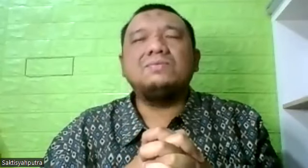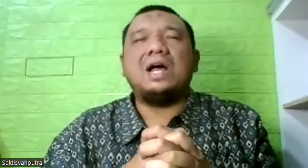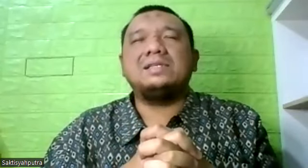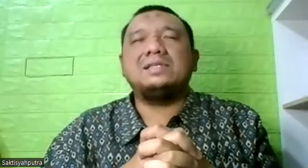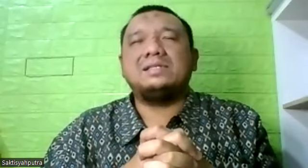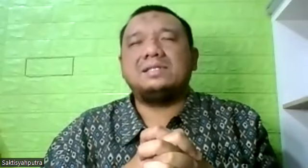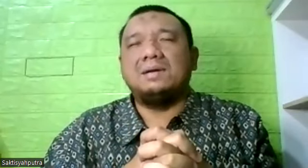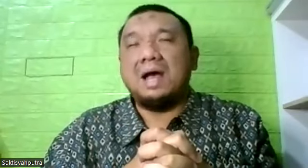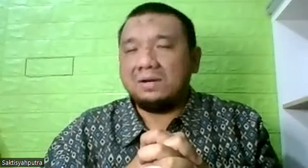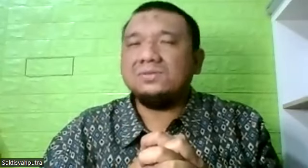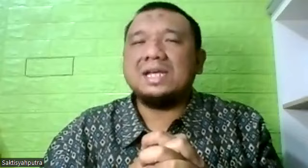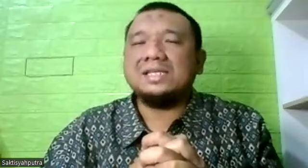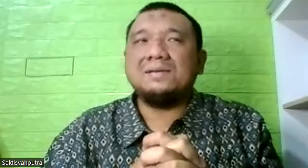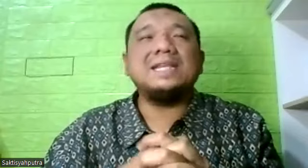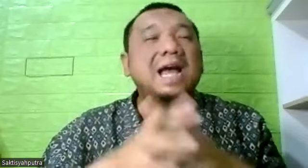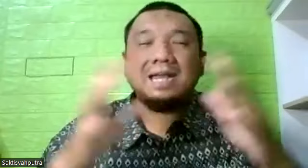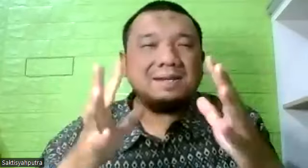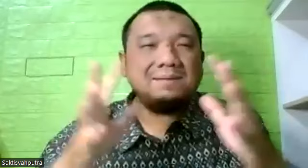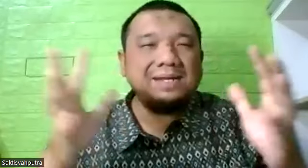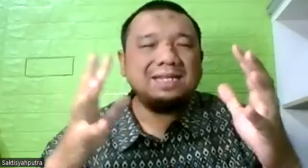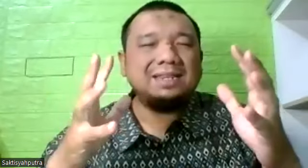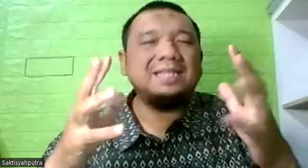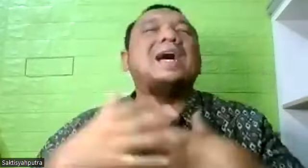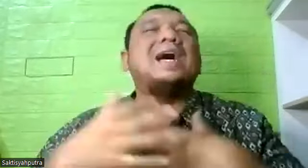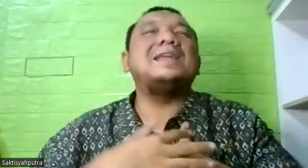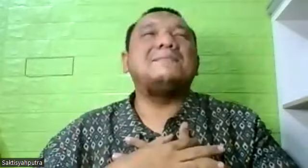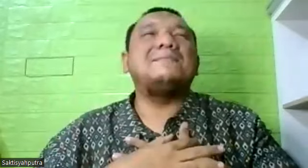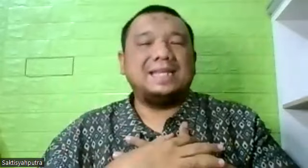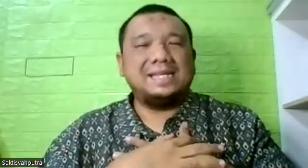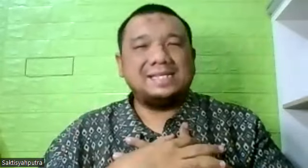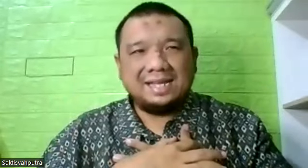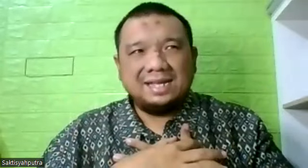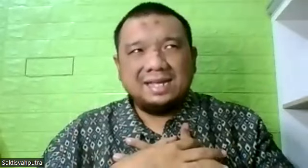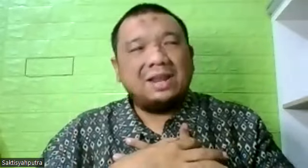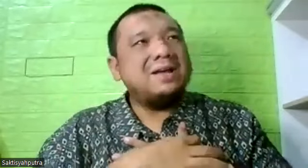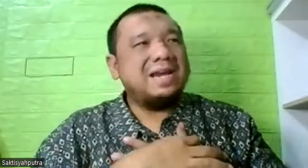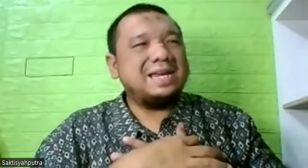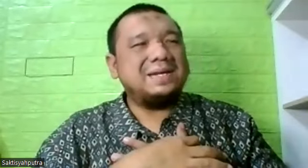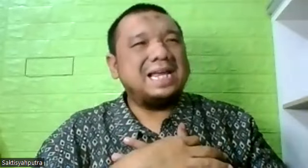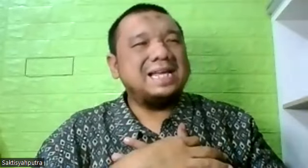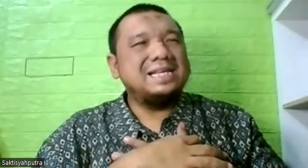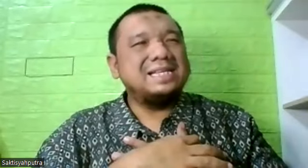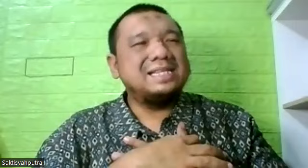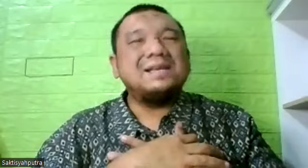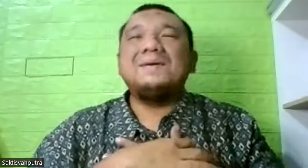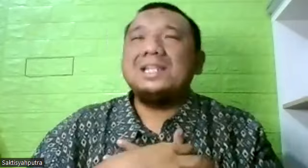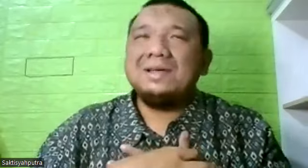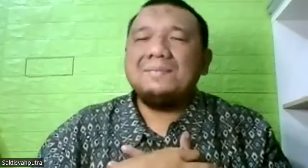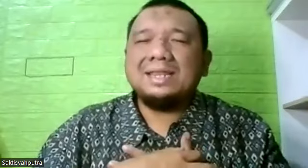seharusnya sebaiknya unlimited tidak ada batasnya kalau ada orang yang bilang Sabar itu ada batasnya berarti